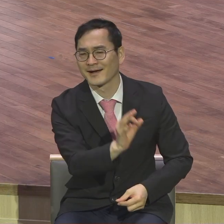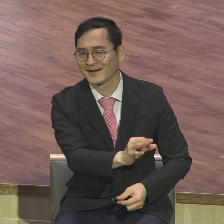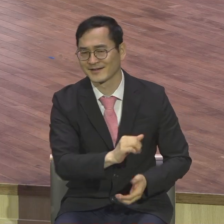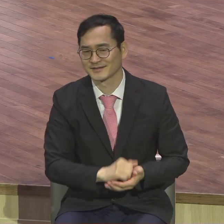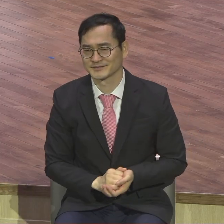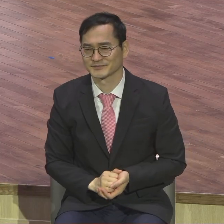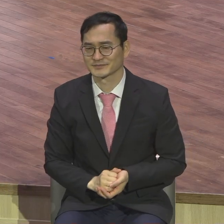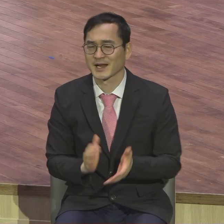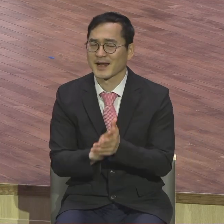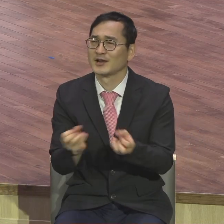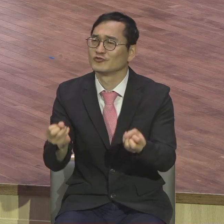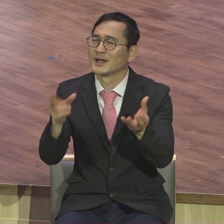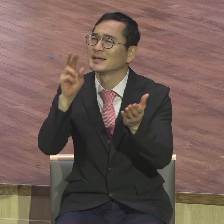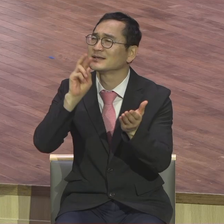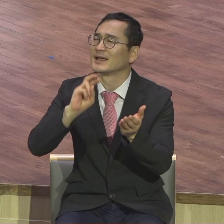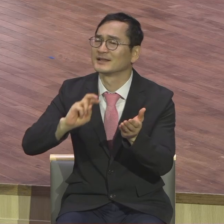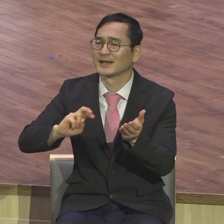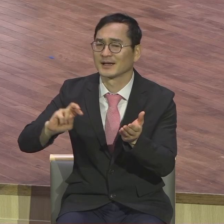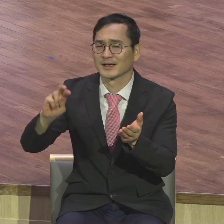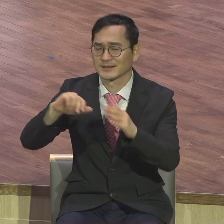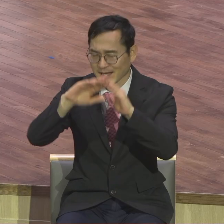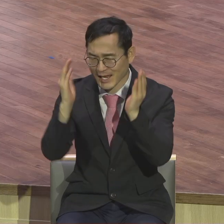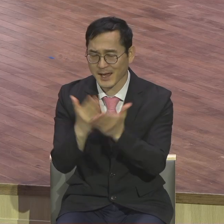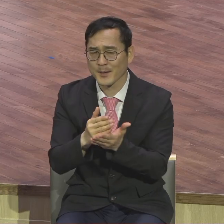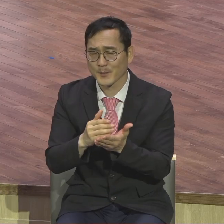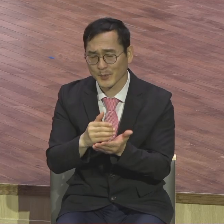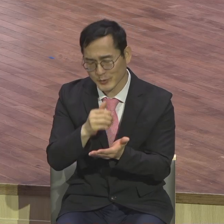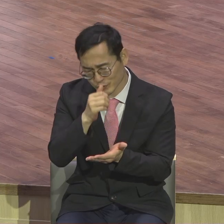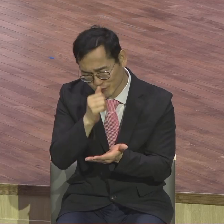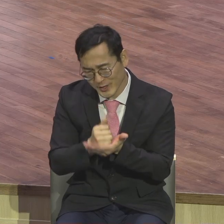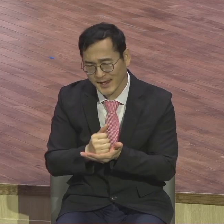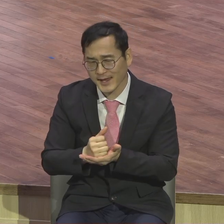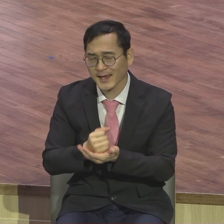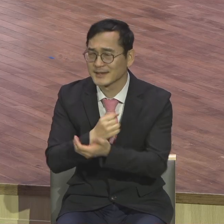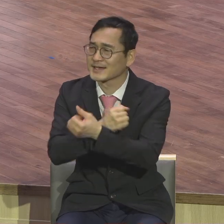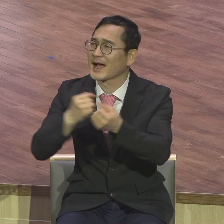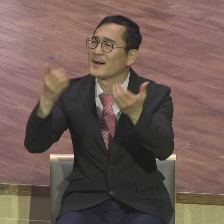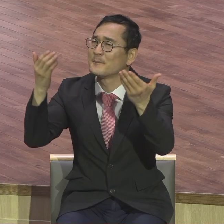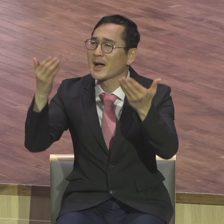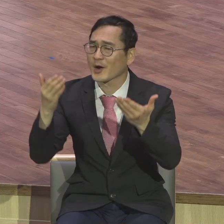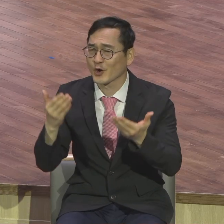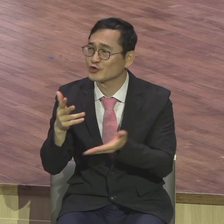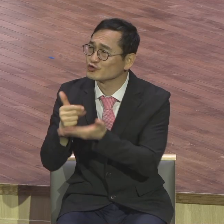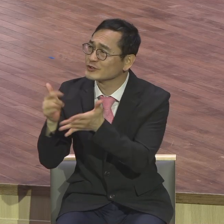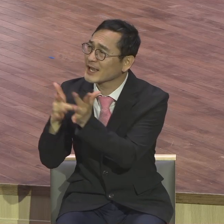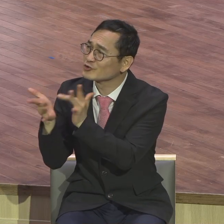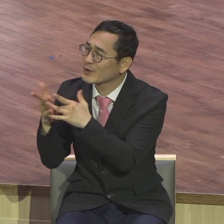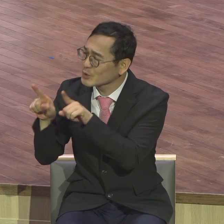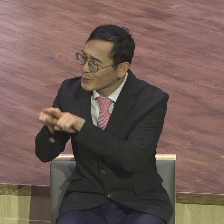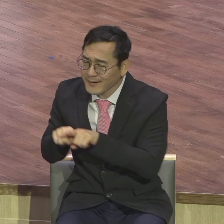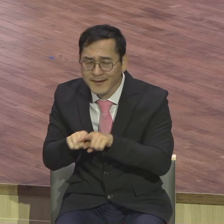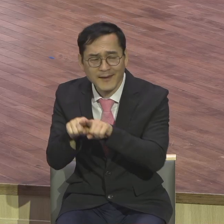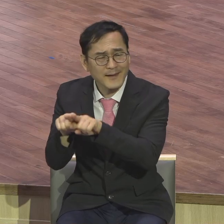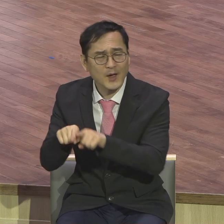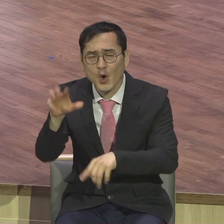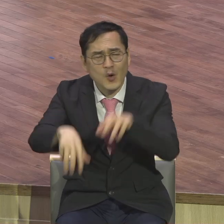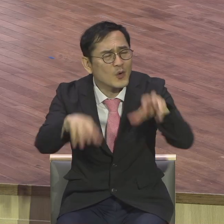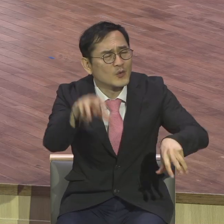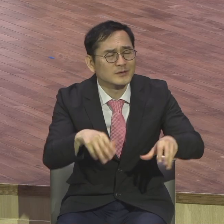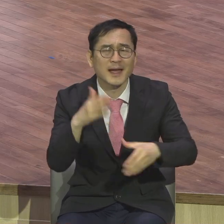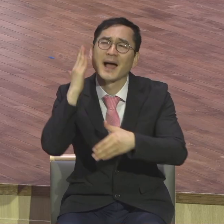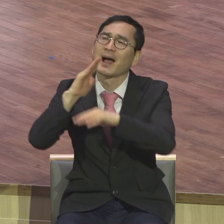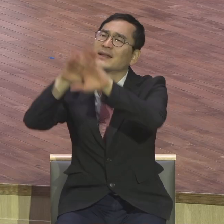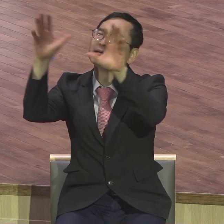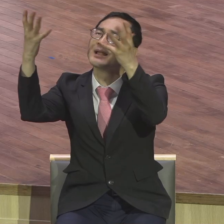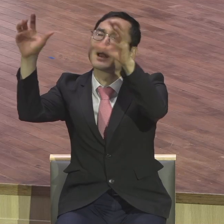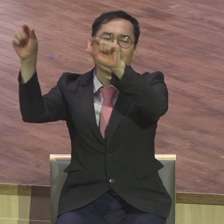삶 보고 주 예수와 동행하니 그 어디나 할라라. 할라라. 이게 자기 사랑하는 사람들